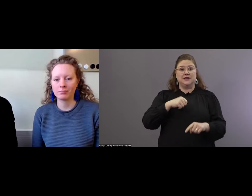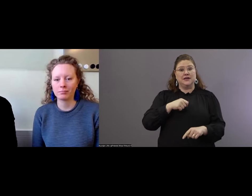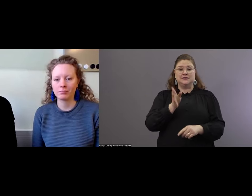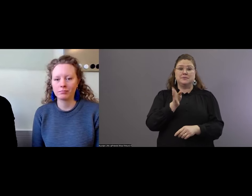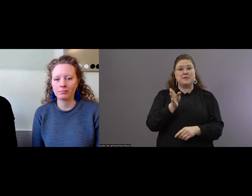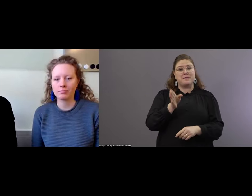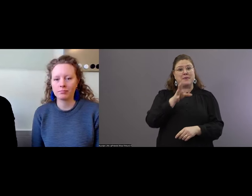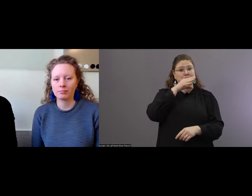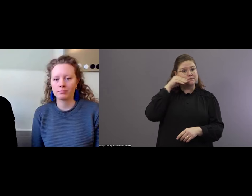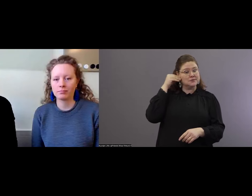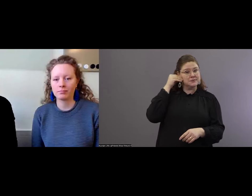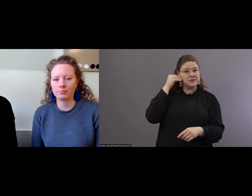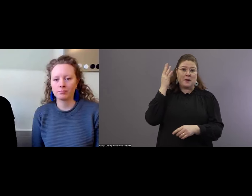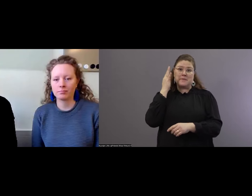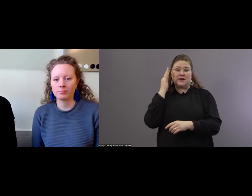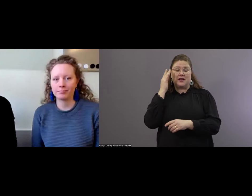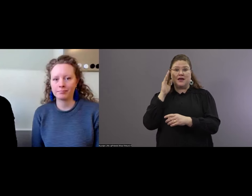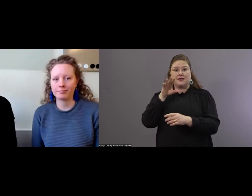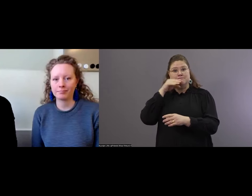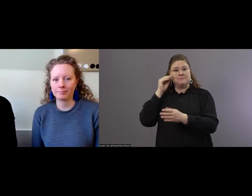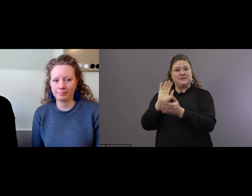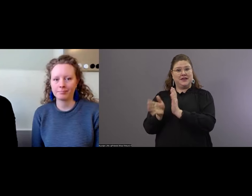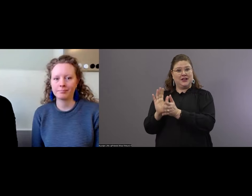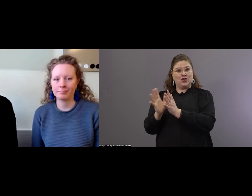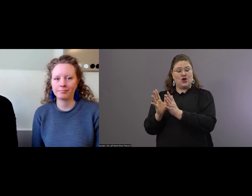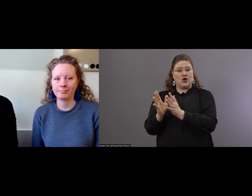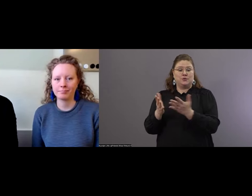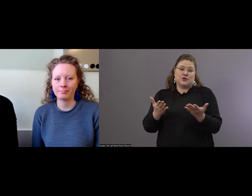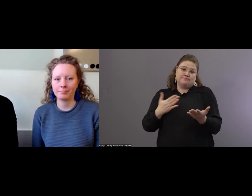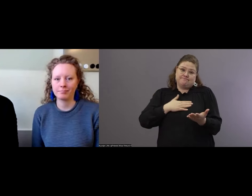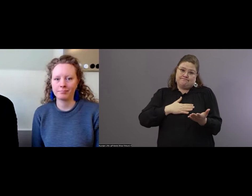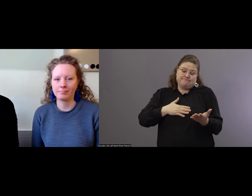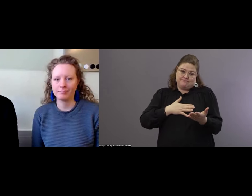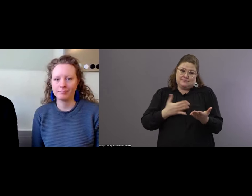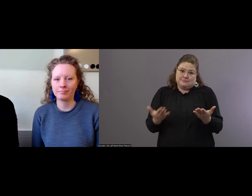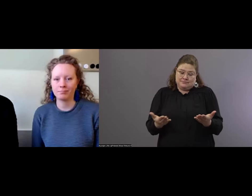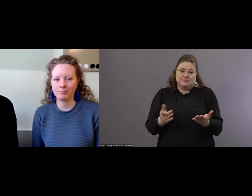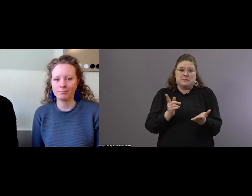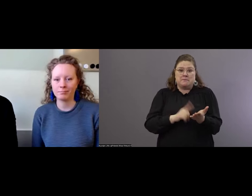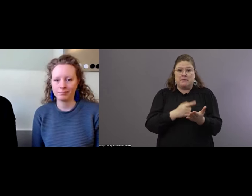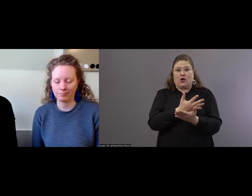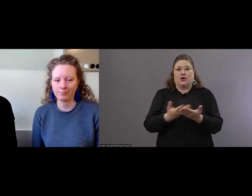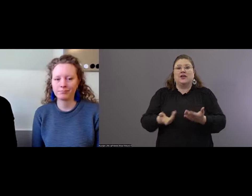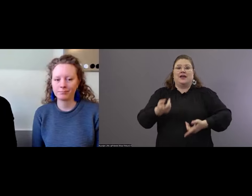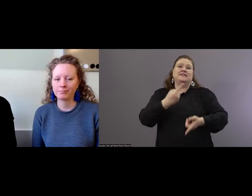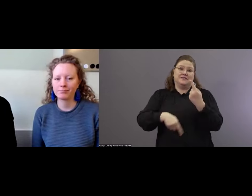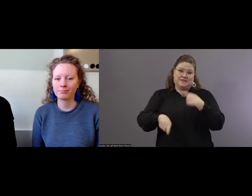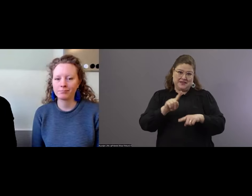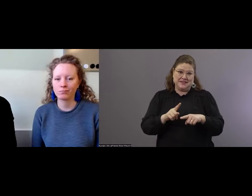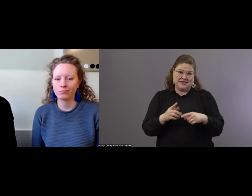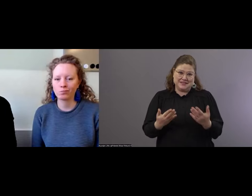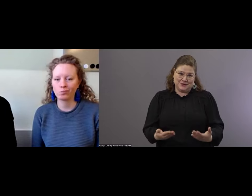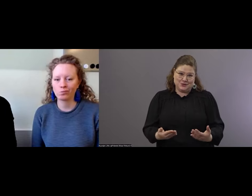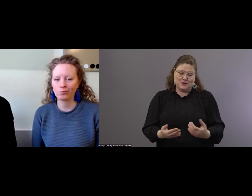Magdalena viittonut suomenruotsalaista viittomakieltä, mutta nyt tosiaan vaihdamme kieliä